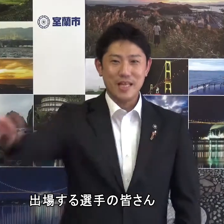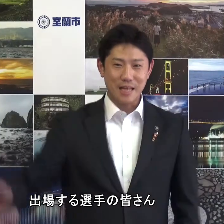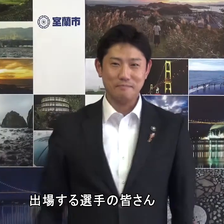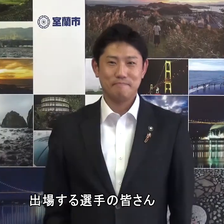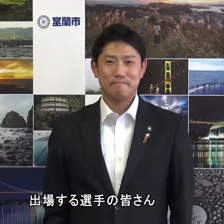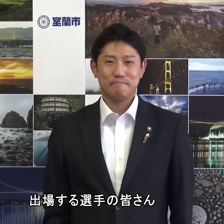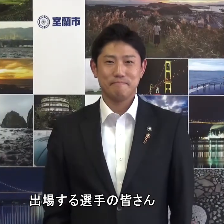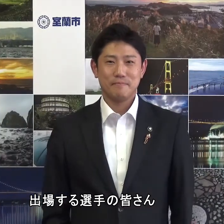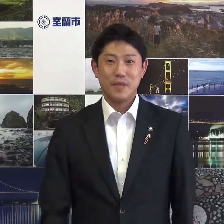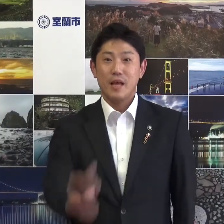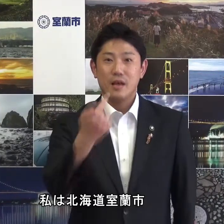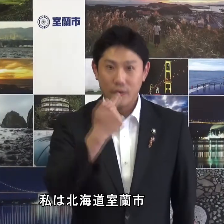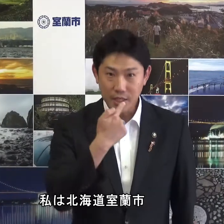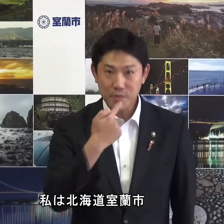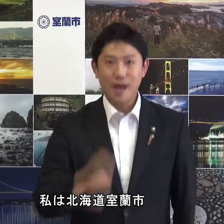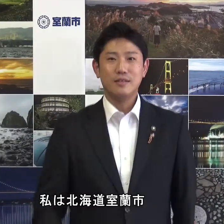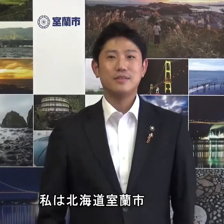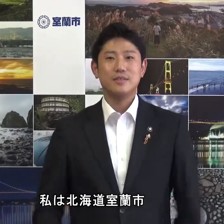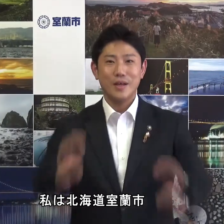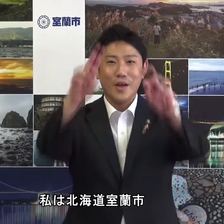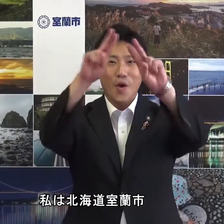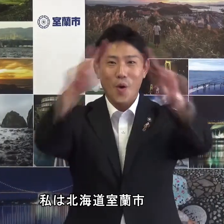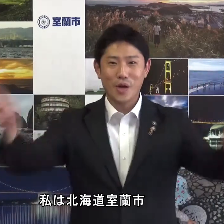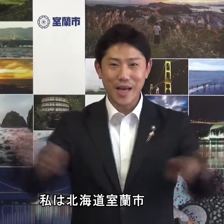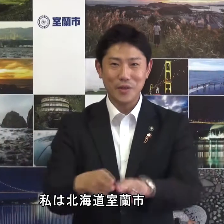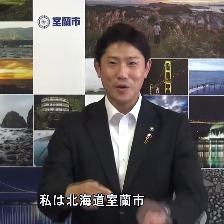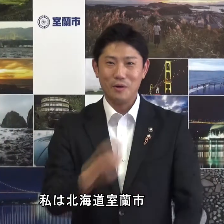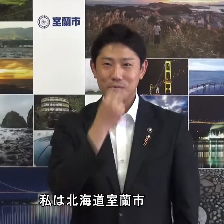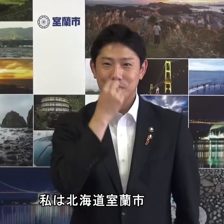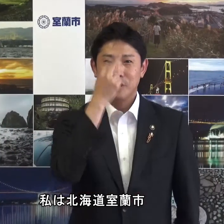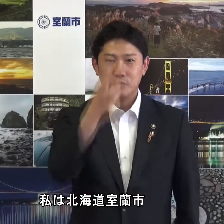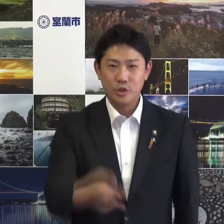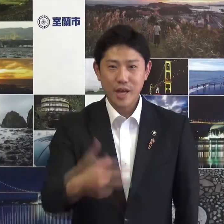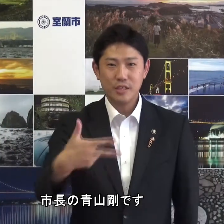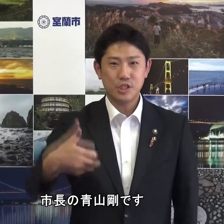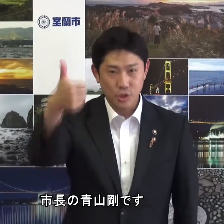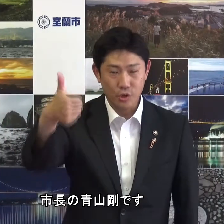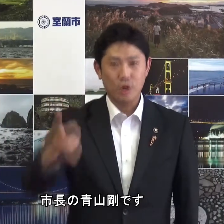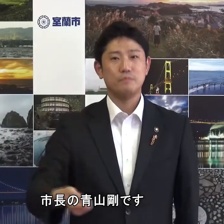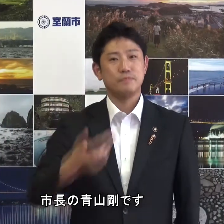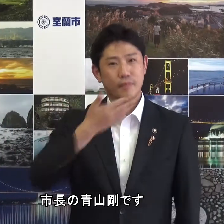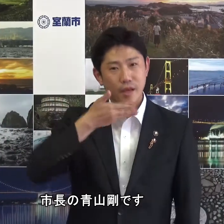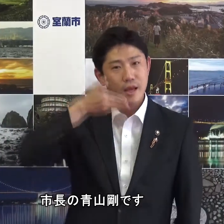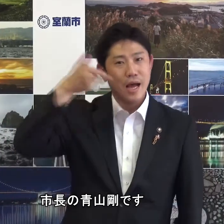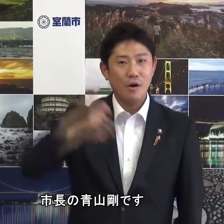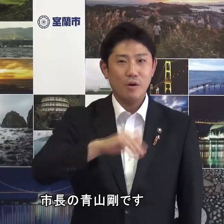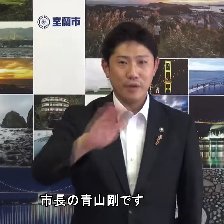ん、私は北海道室蘭市長の青